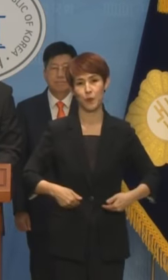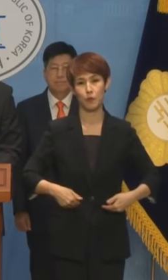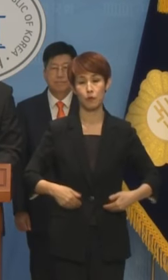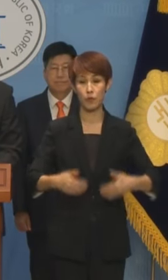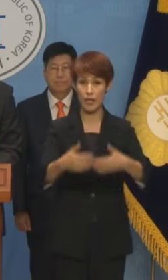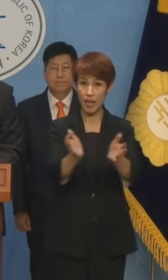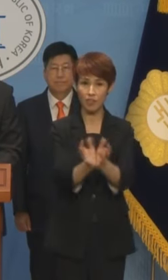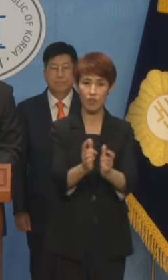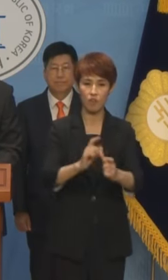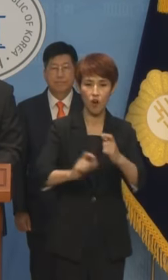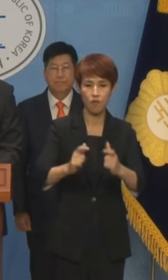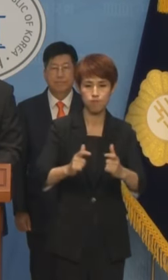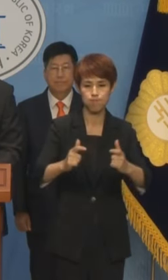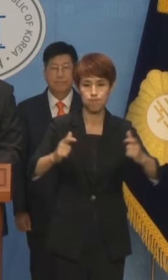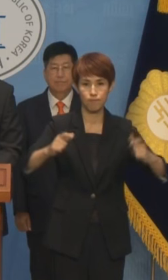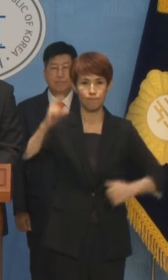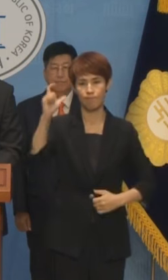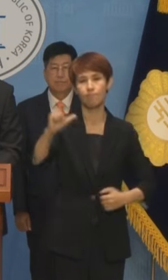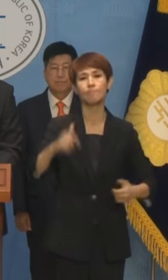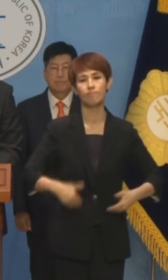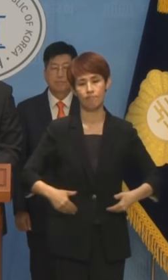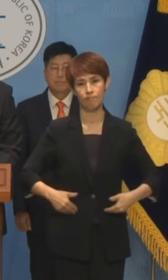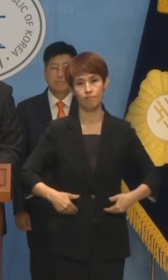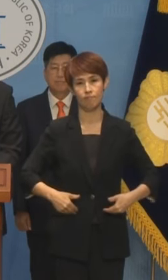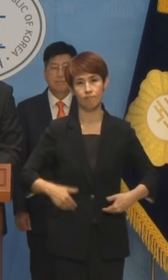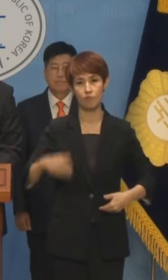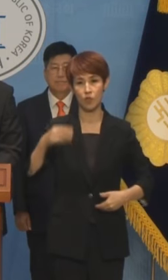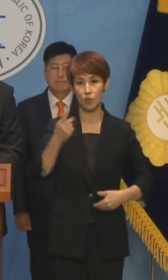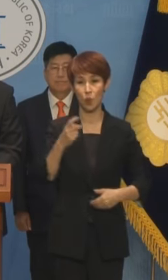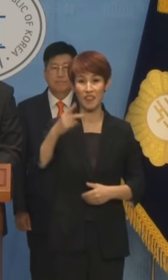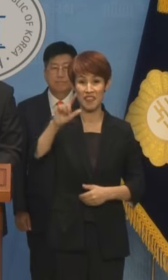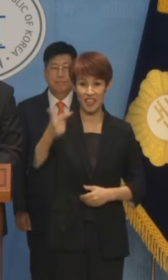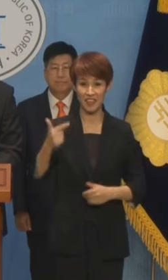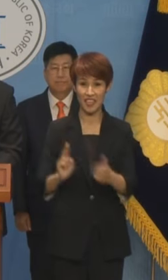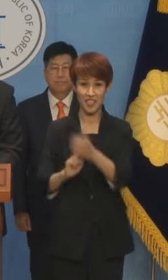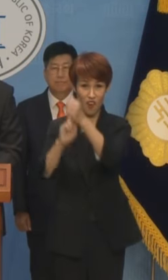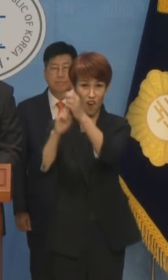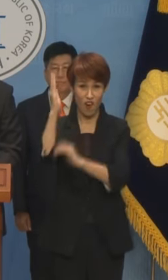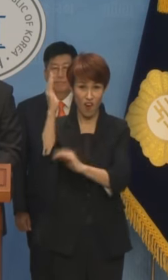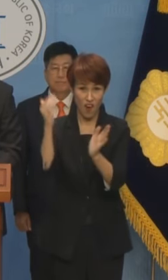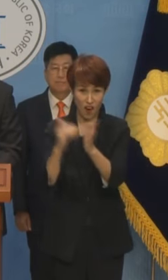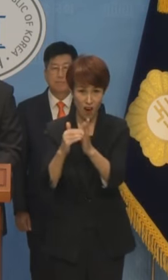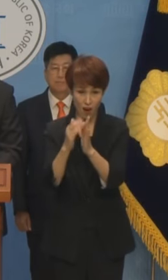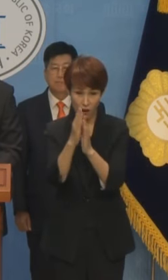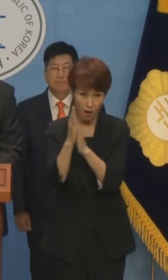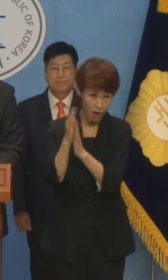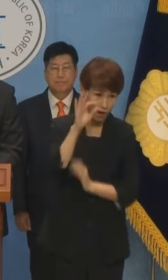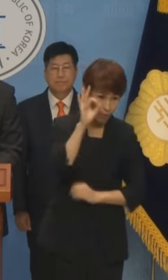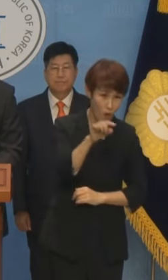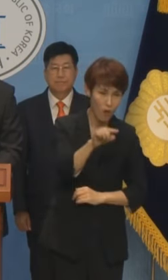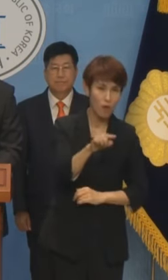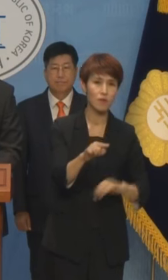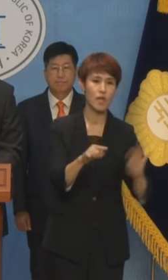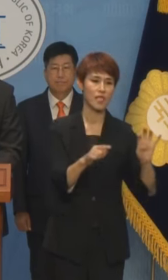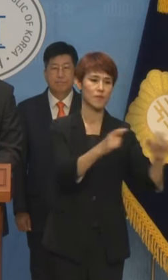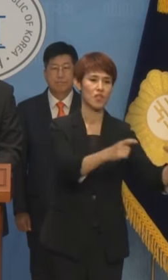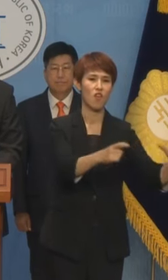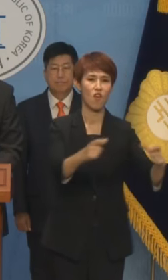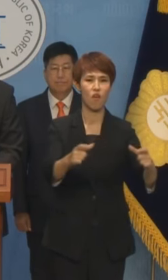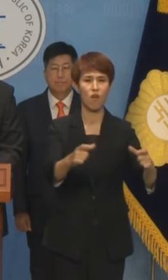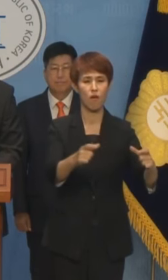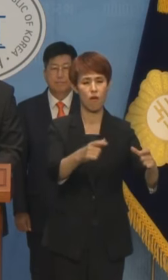더 커지고 강해져야 됩니다. 동탄의 기적을 언급했습니다만 그 이면에는 40여 개 지역구들의